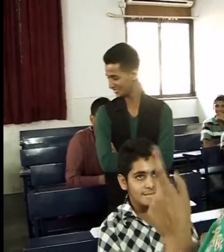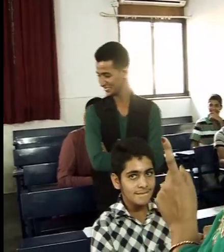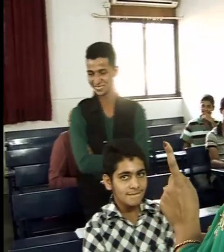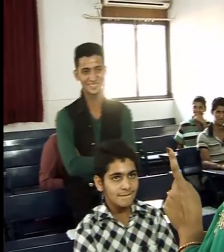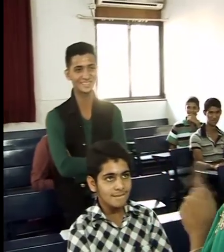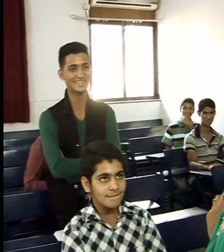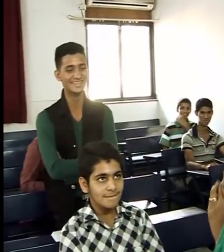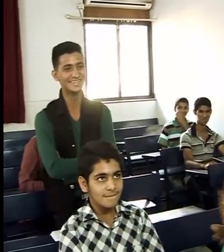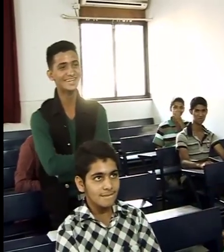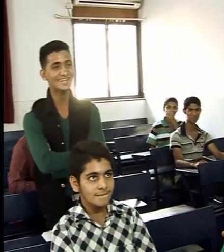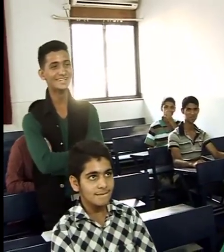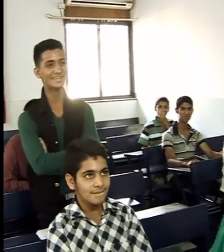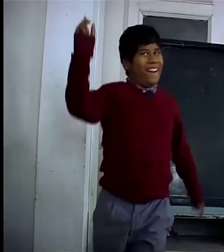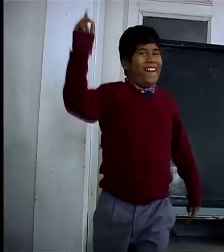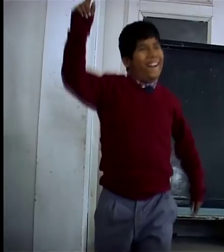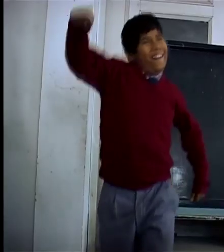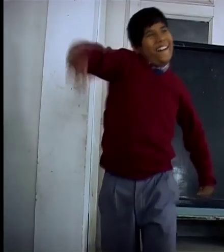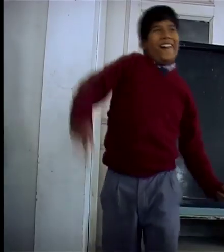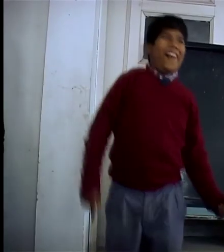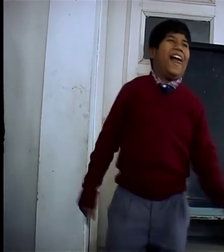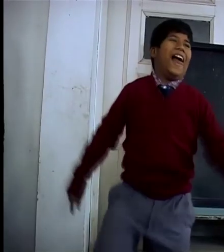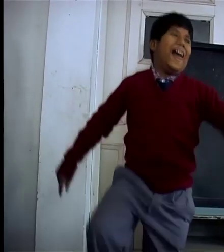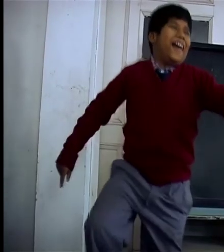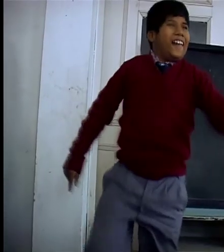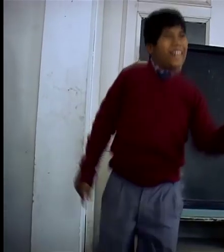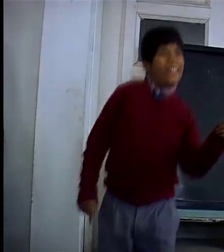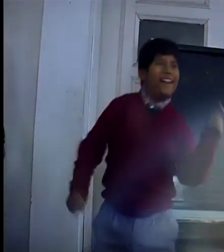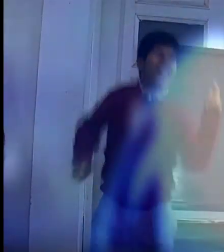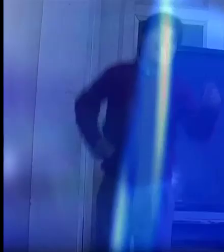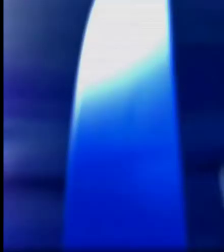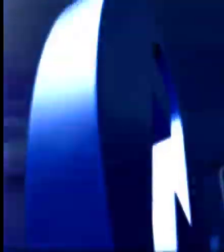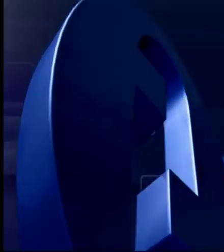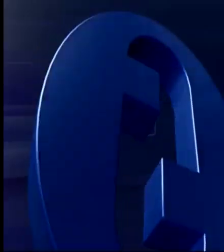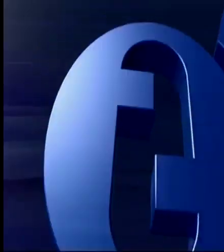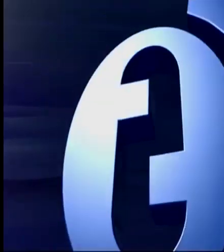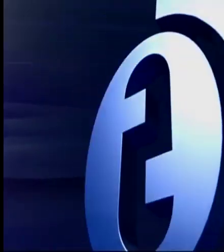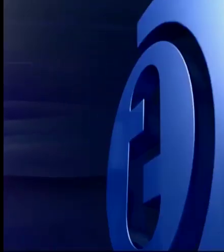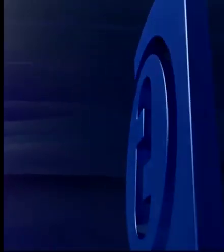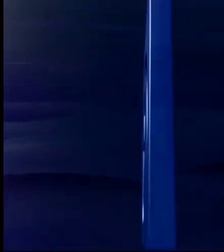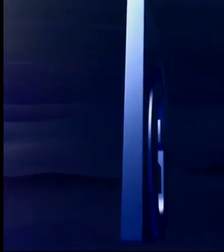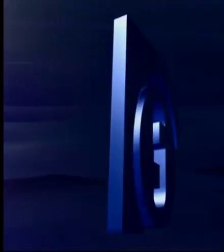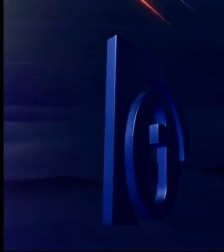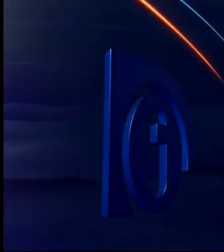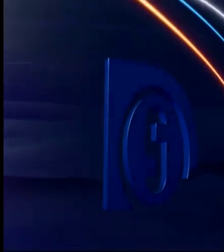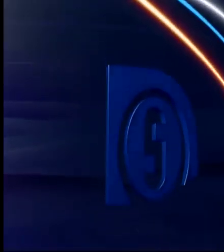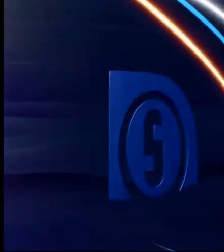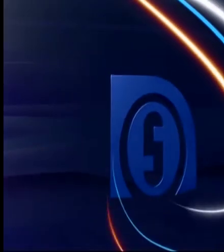पर ये मुस्कान आई है शिक्षा के जरिए। ये मुस्कान आई है नेशनल इंस्टीट्यूट ऑफ ओपन